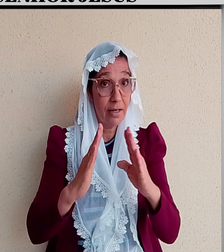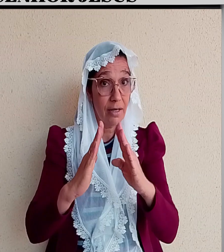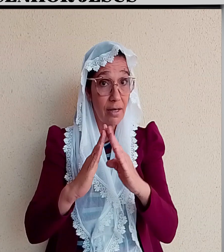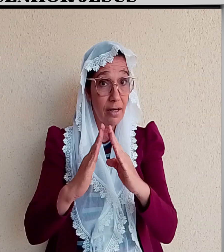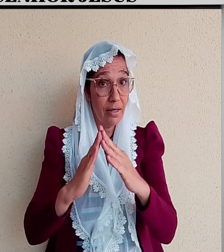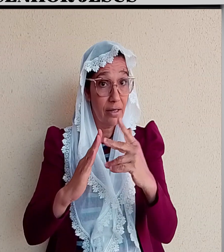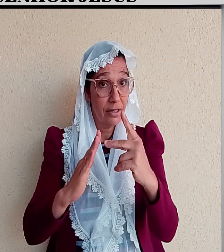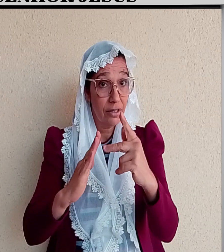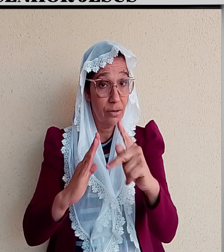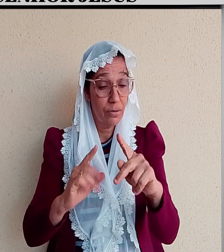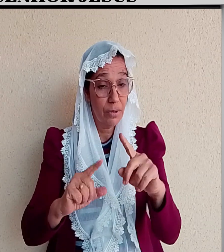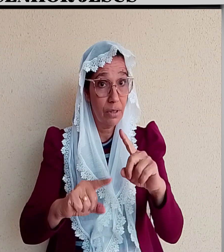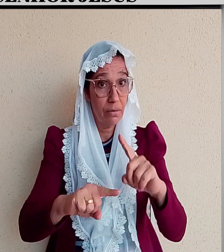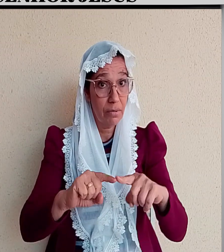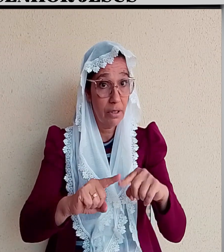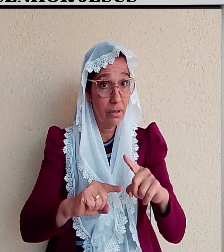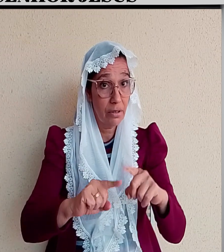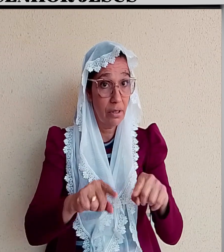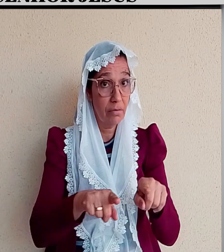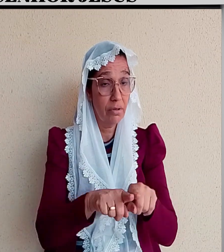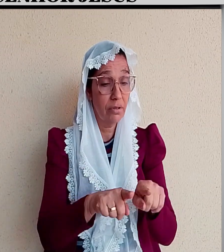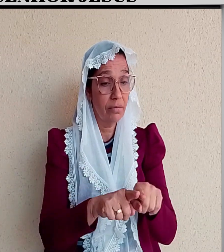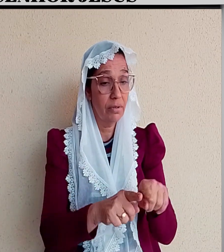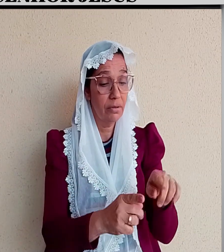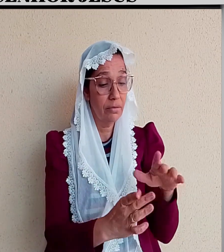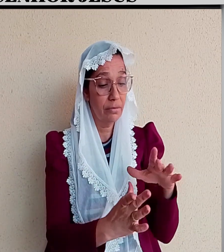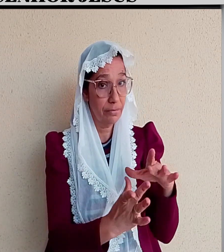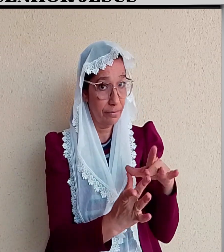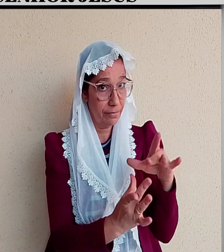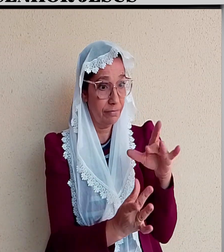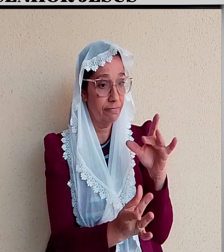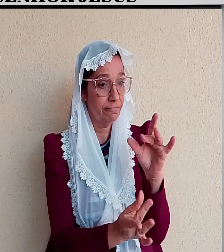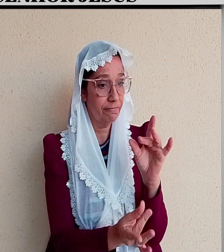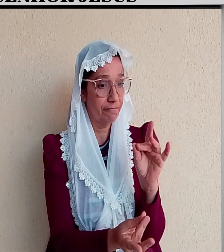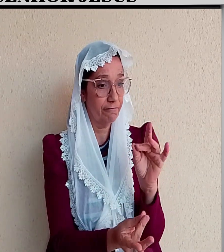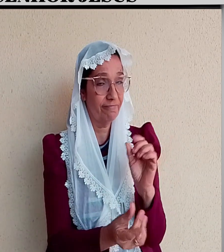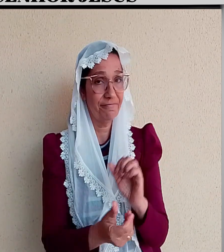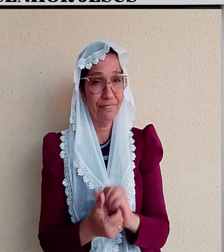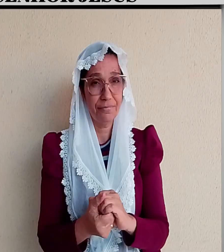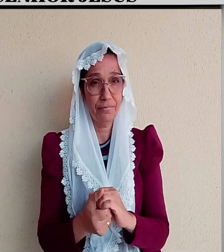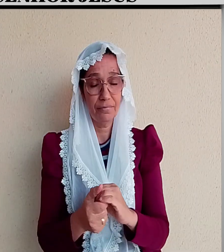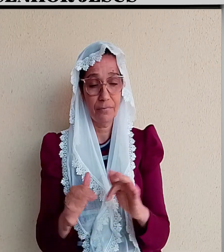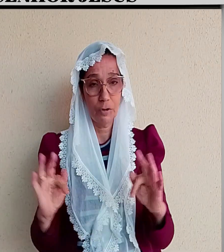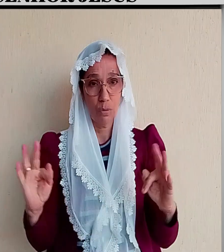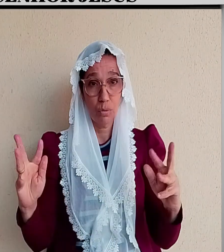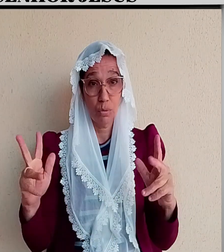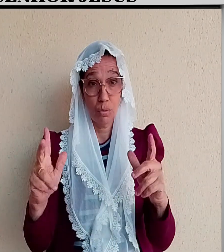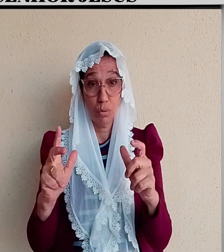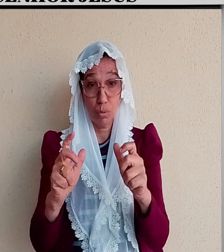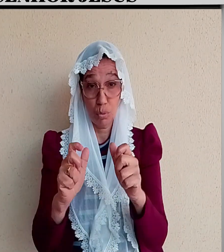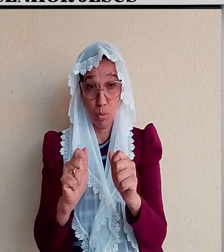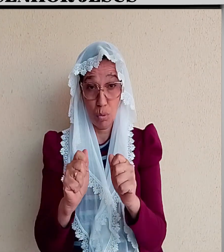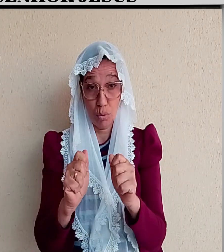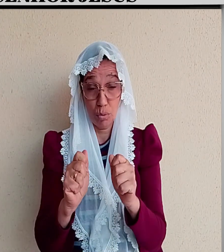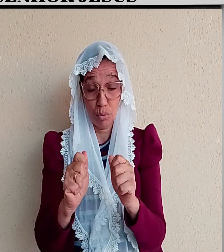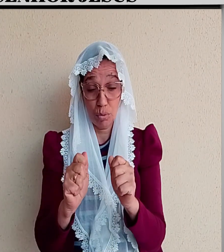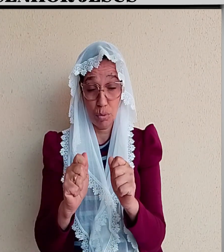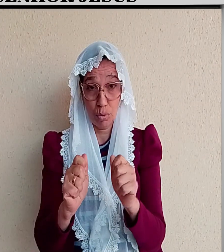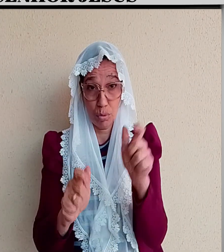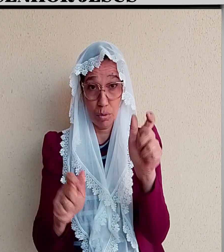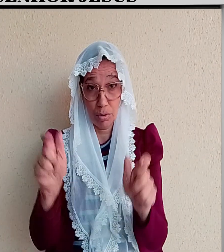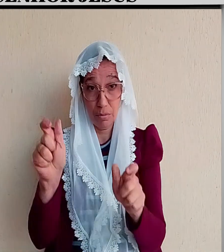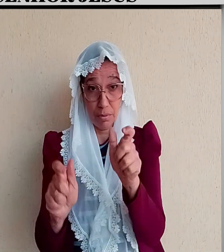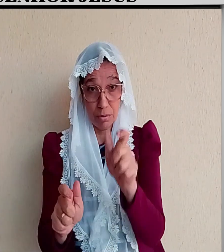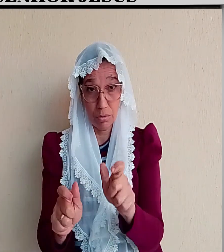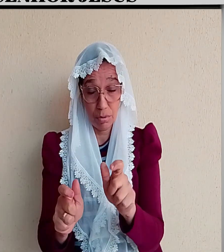Aleluia. E eu vejo escrito no laudo de todos aqueles que saírem vitoriosos, estará escrito ressurreição. Glória a